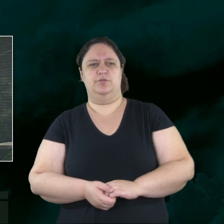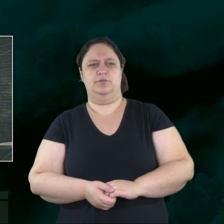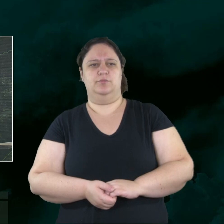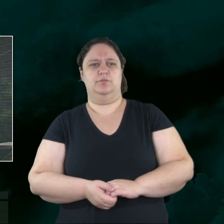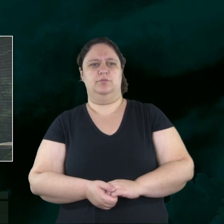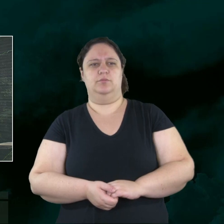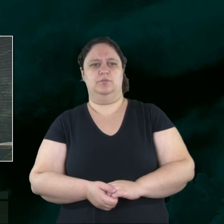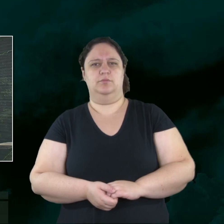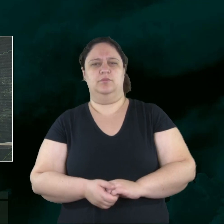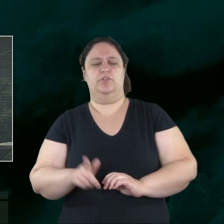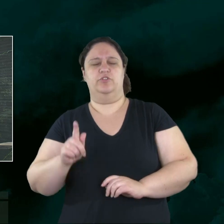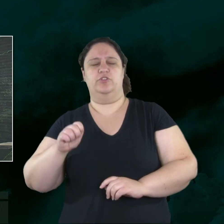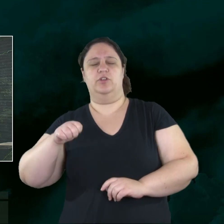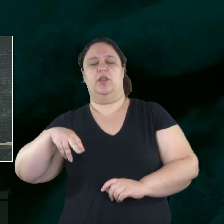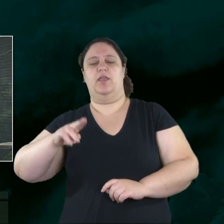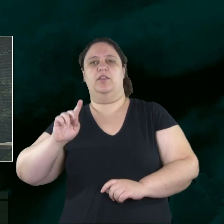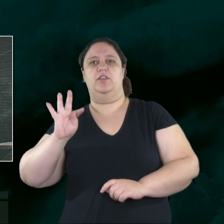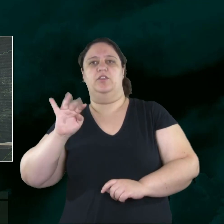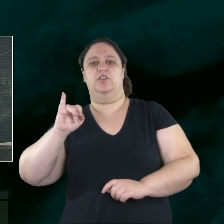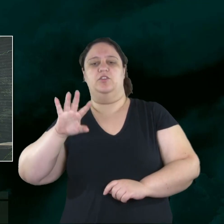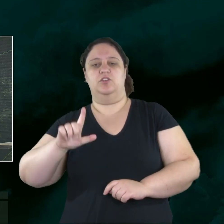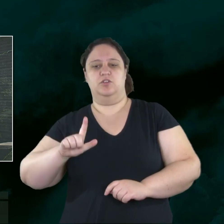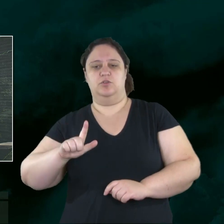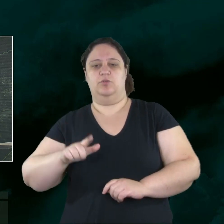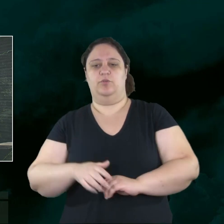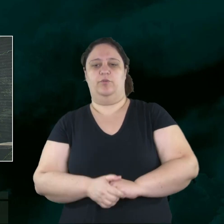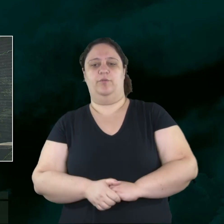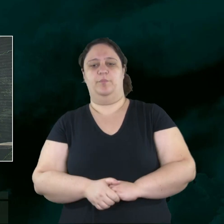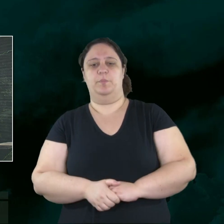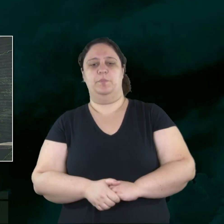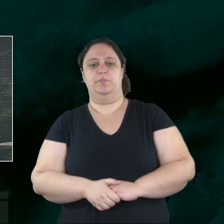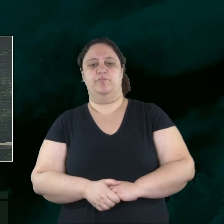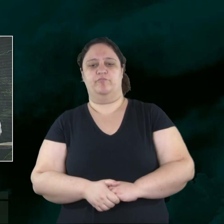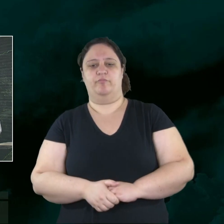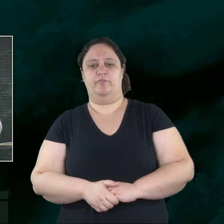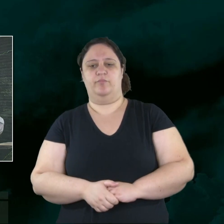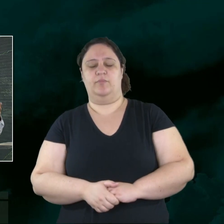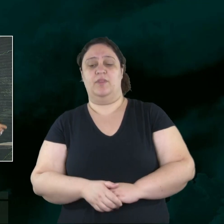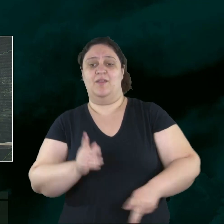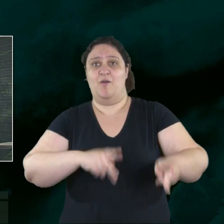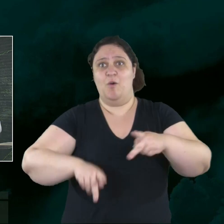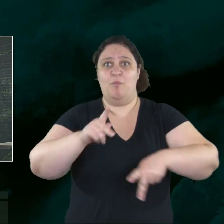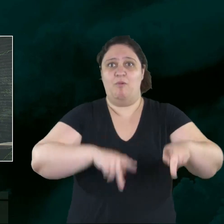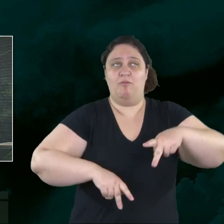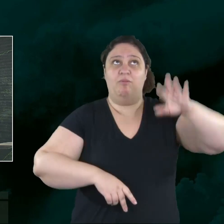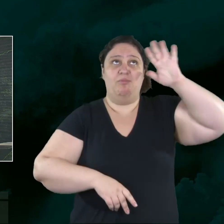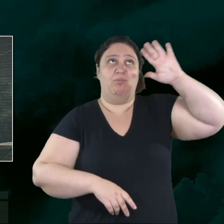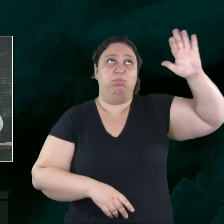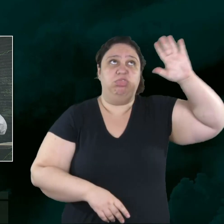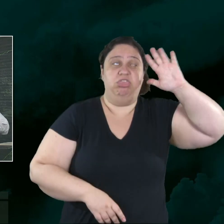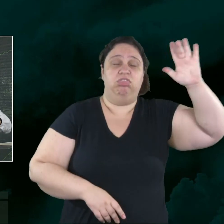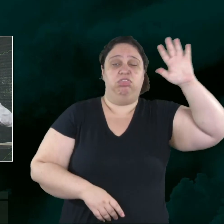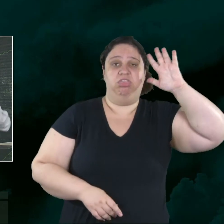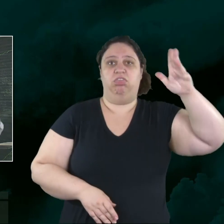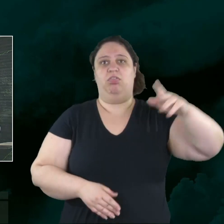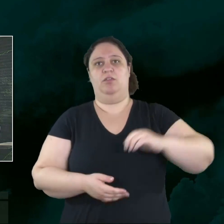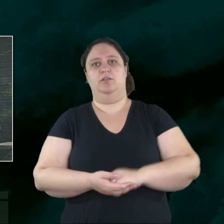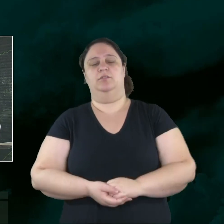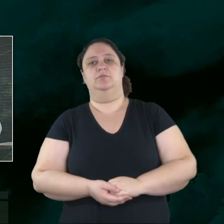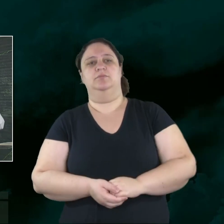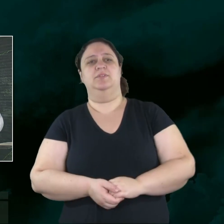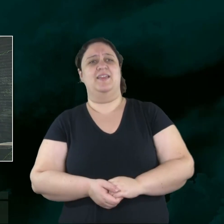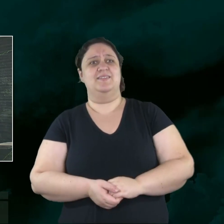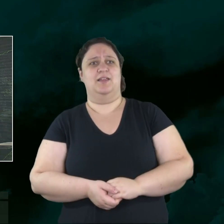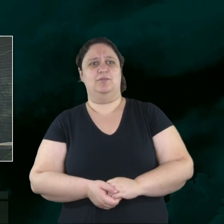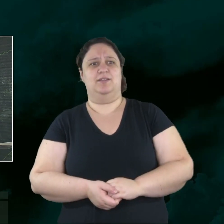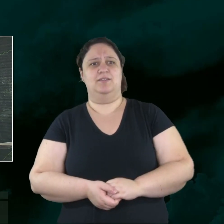vãs? Queridos irmãos, isso se refere àquilo que nós lemos. Por que os gentios,